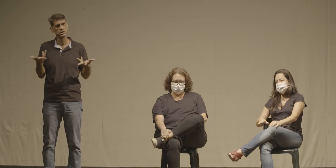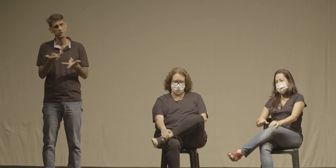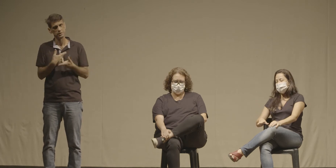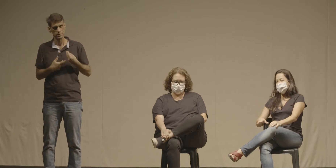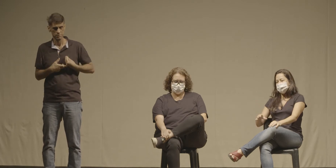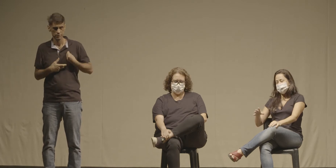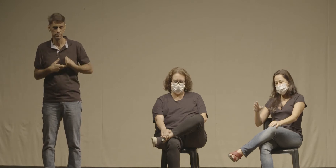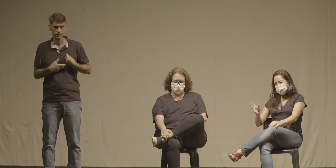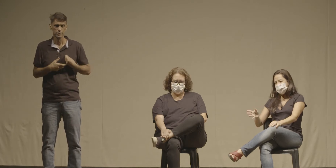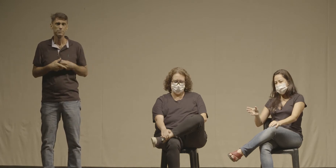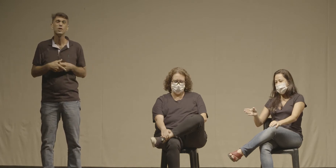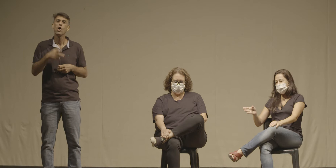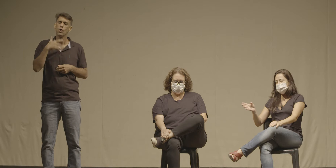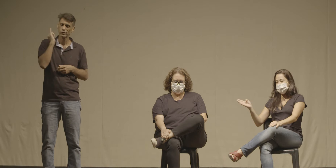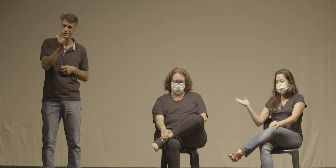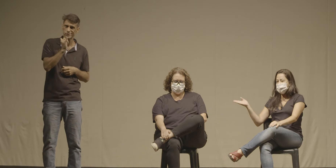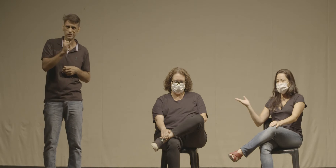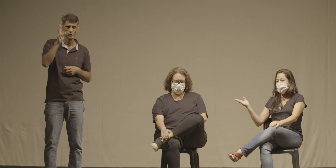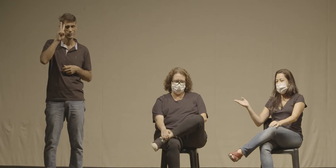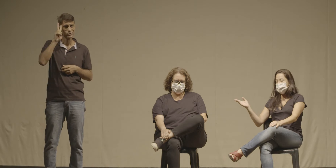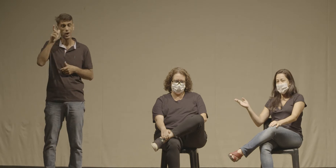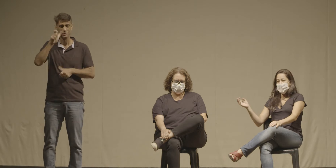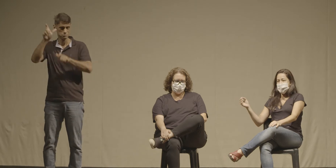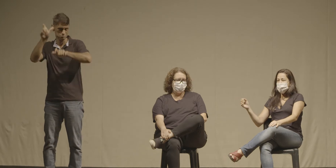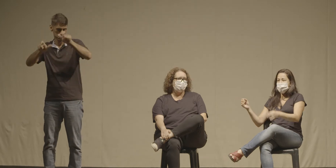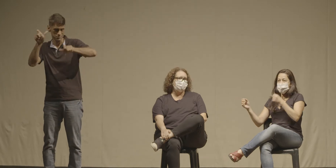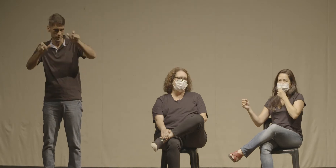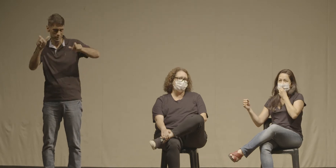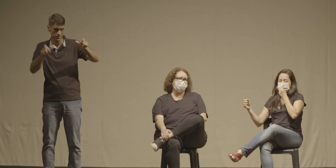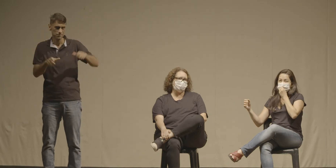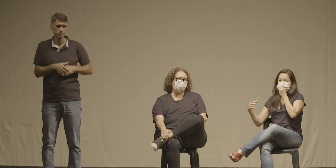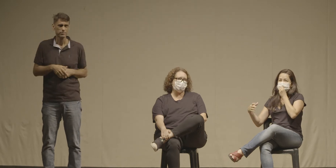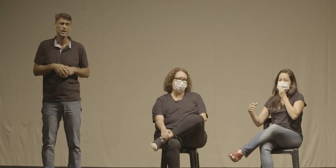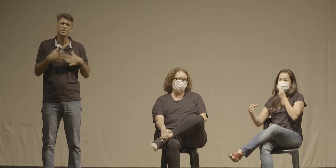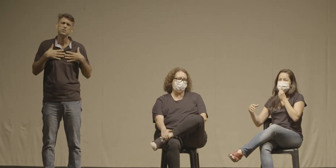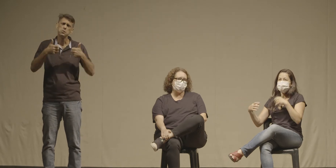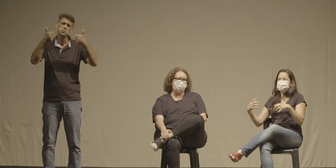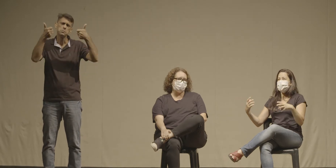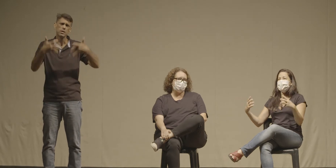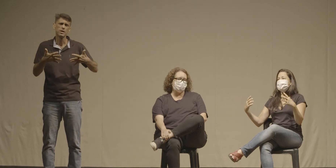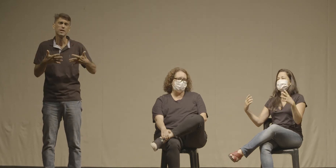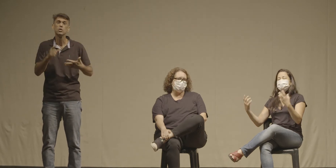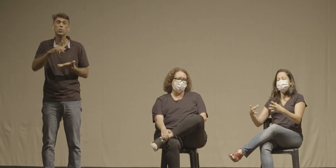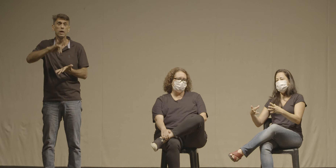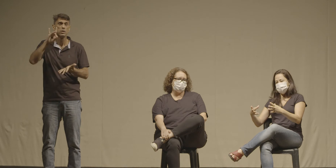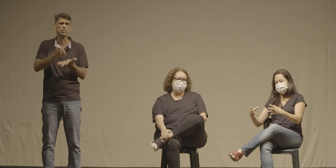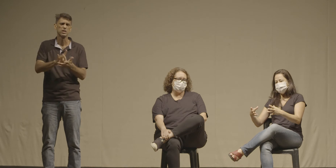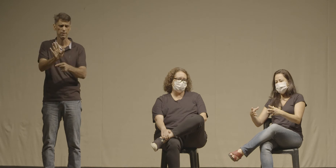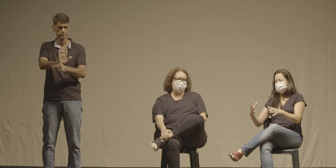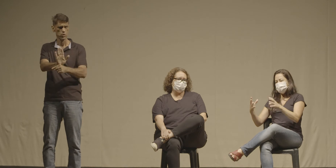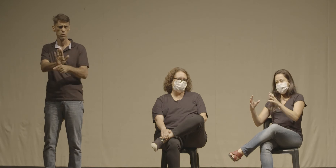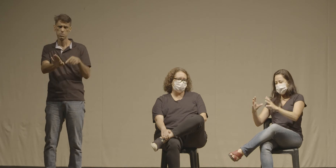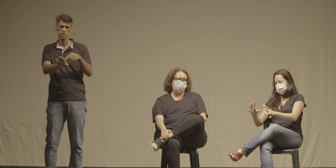vida, foi contar a história dessas mulheres. Quando eu falo isso, eu não falo da realização do